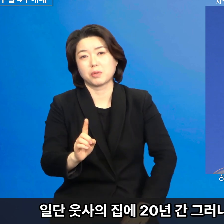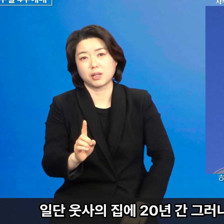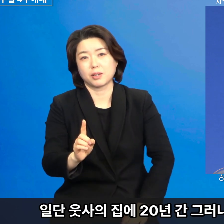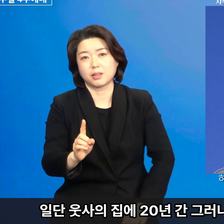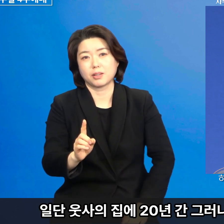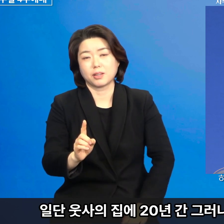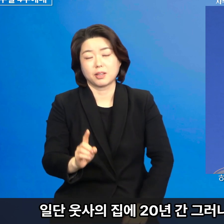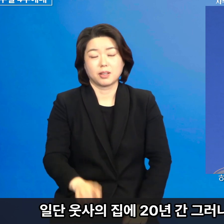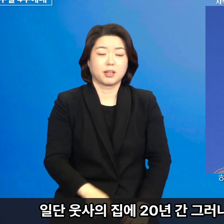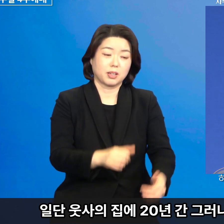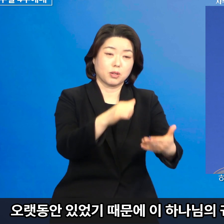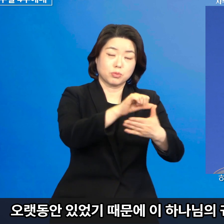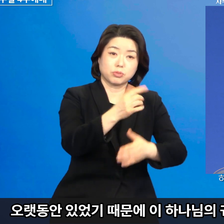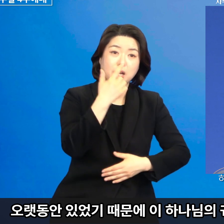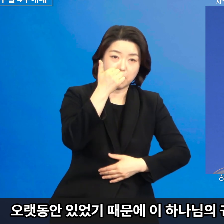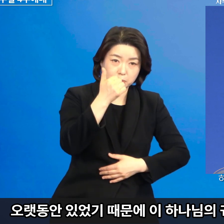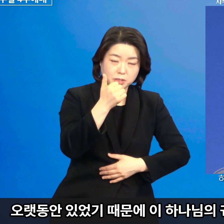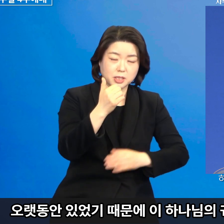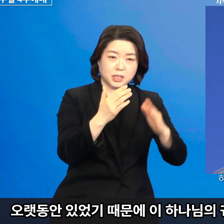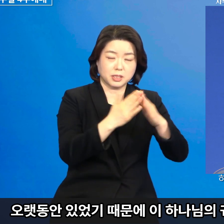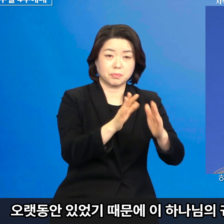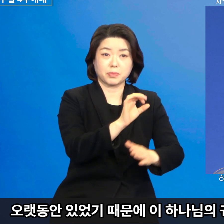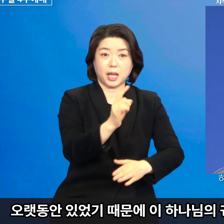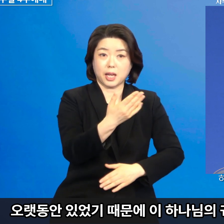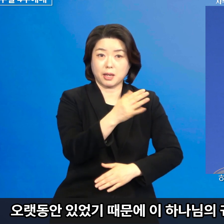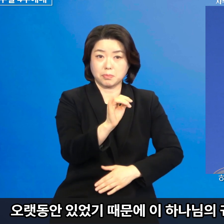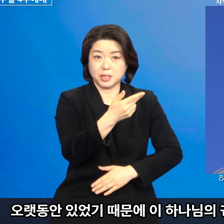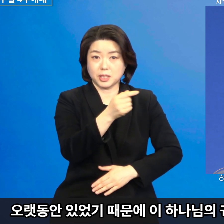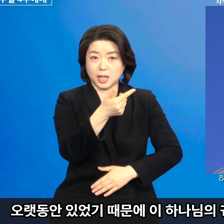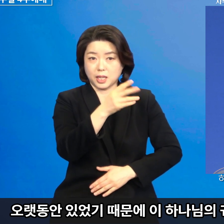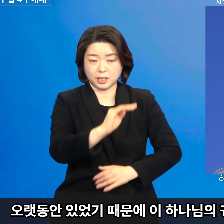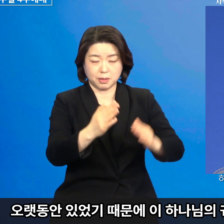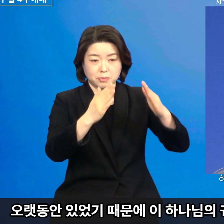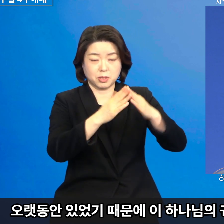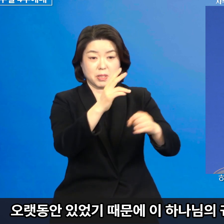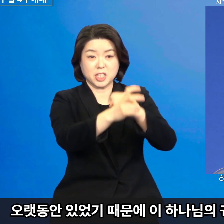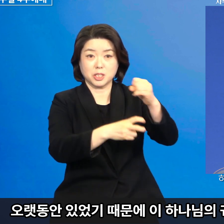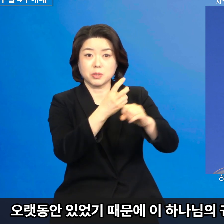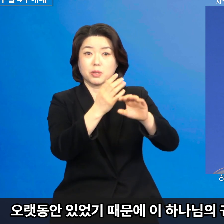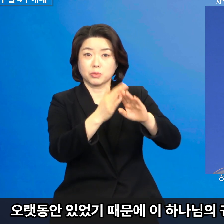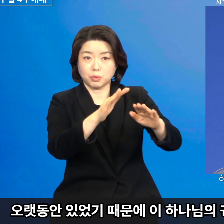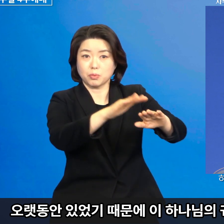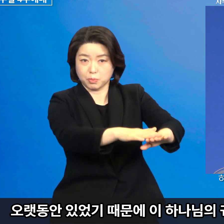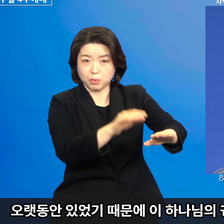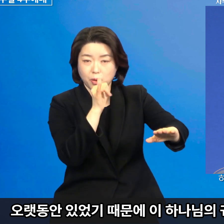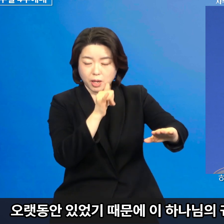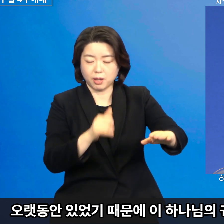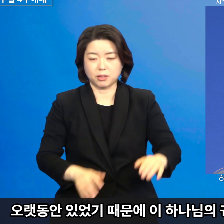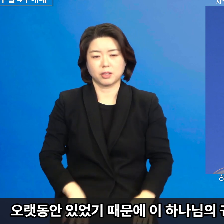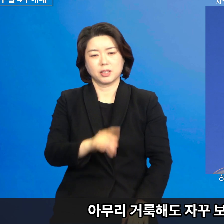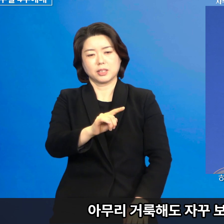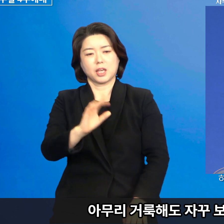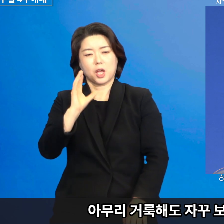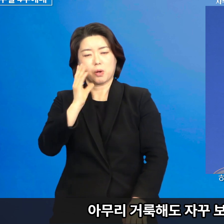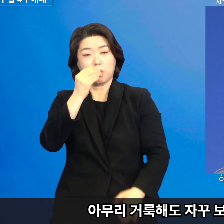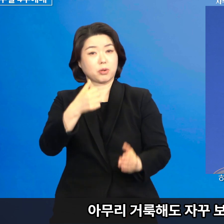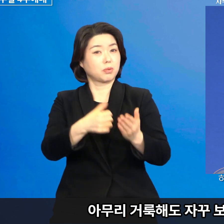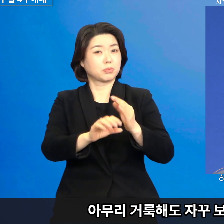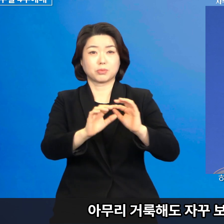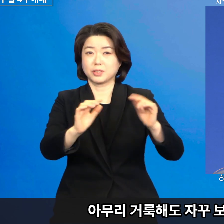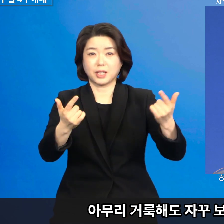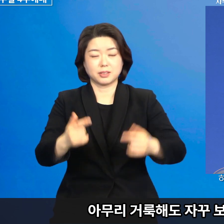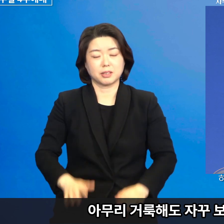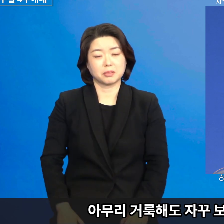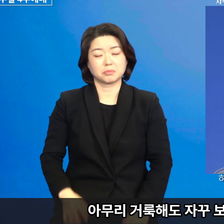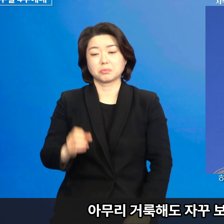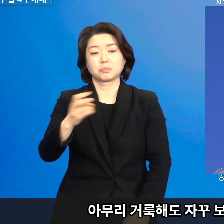아버지 아비나답의 집에 오랫동안 있었기 때문에 이 하나님의 궤가 뭔가 거룩한 물건이라기보다는, 아무리 거룩해도 자꾸